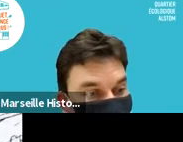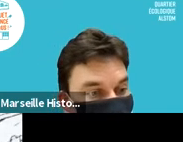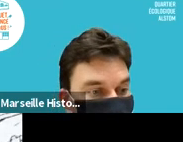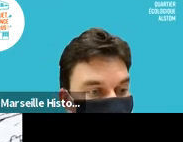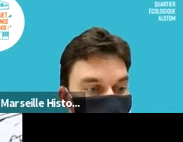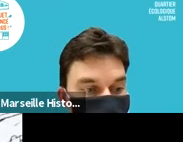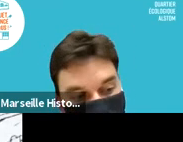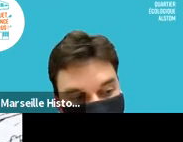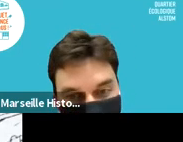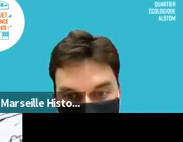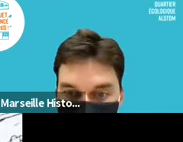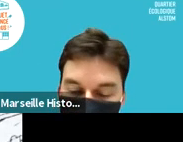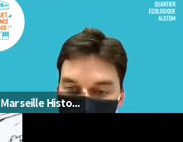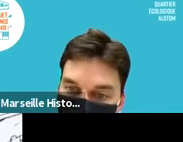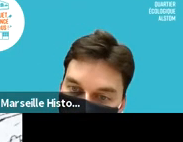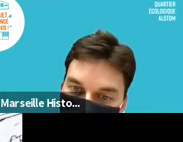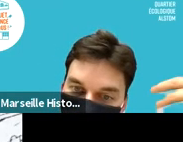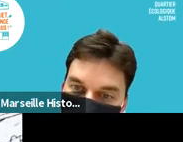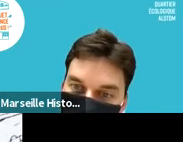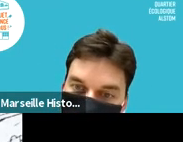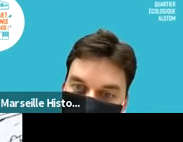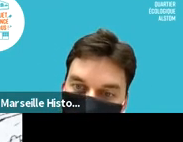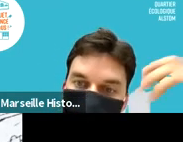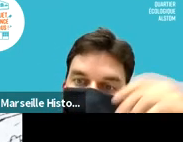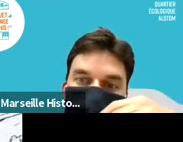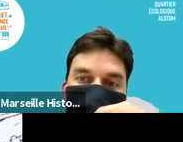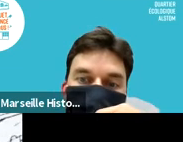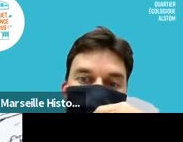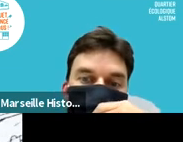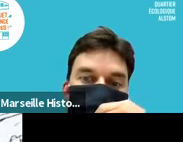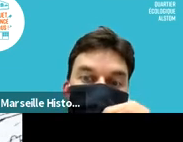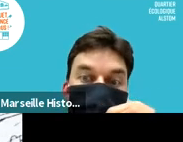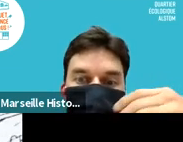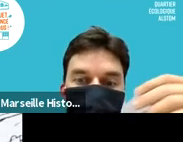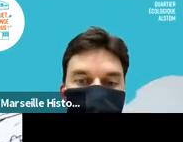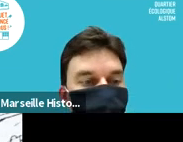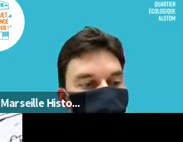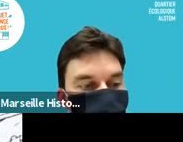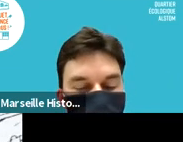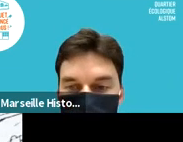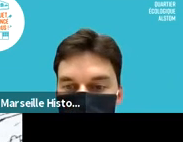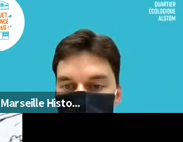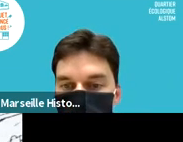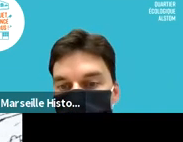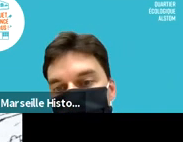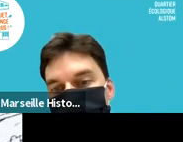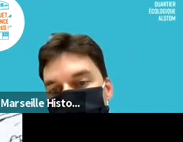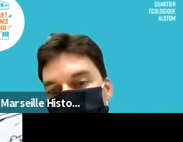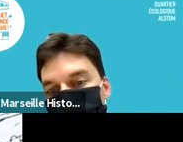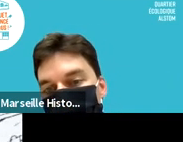pas toujours des conceptions urbaines très délicates s'est lancée dans ce grand viaduc de béton